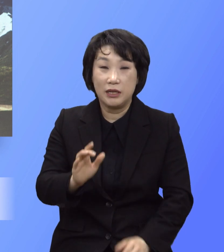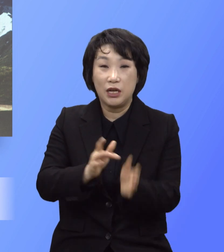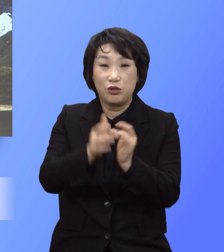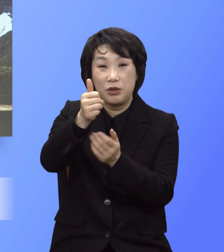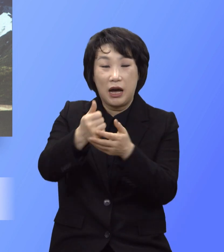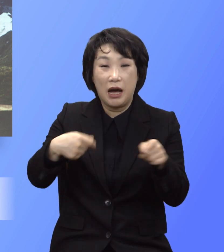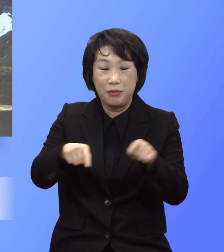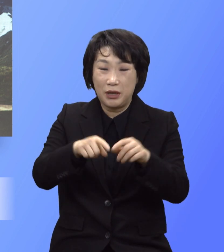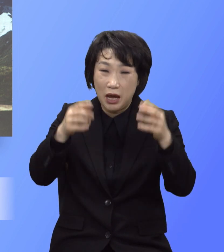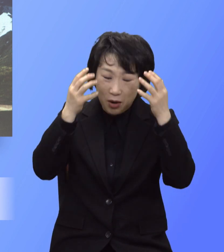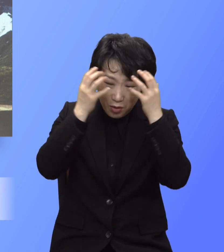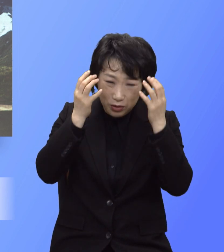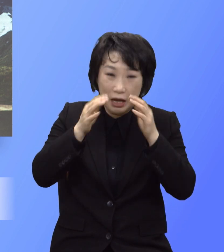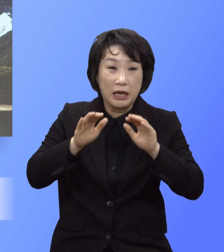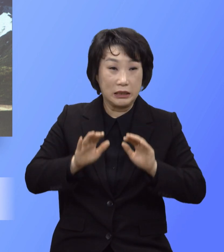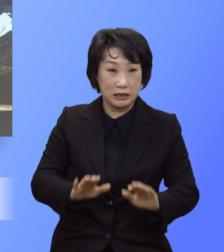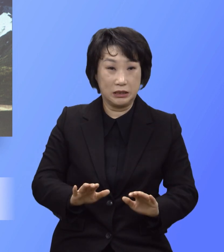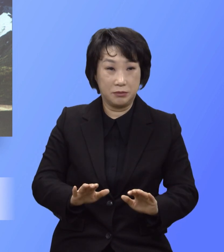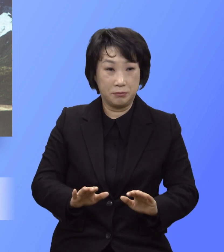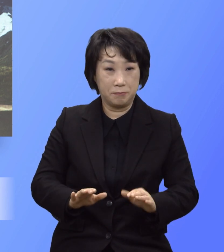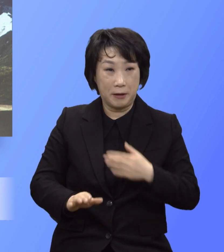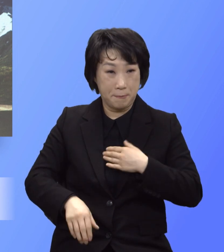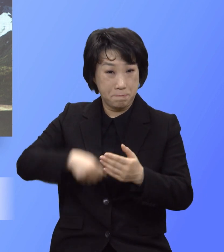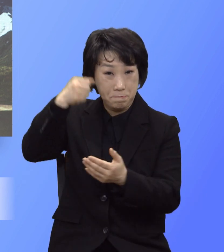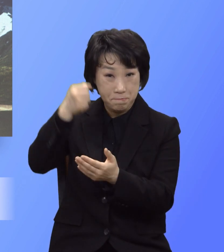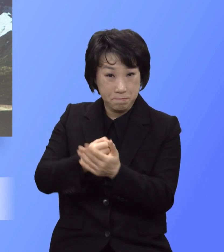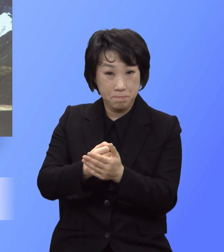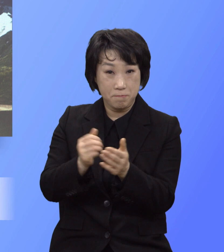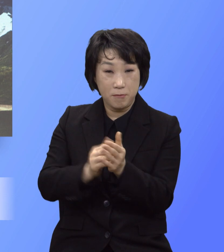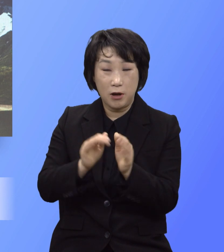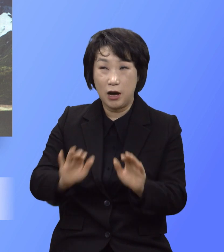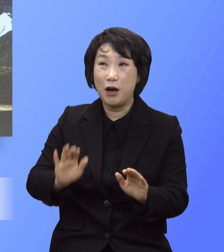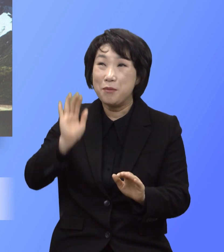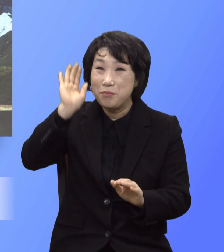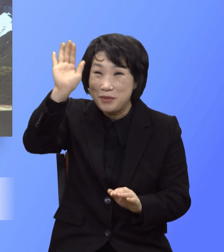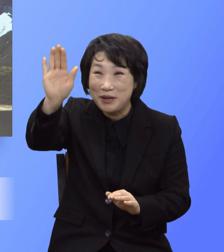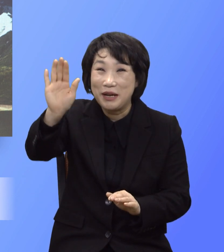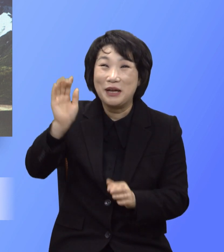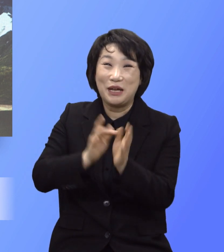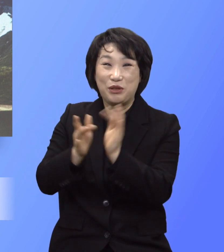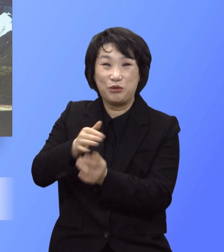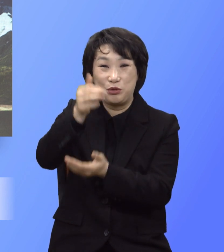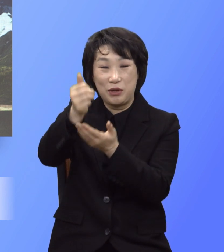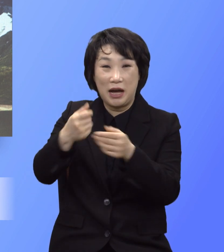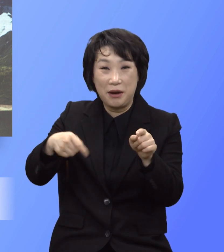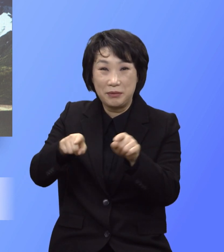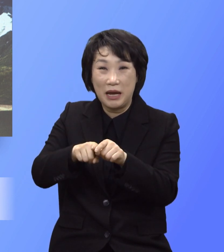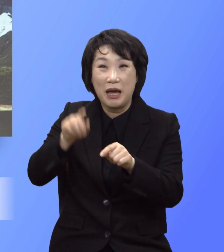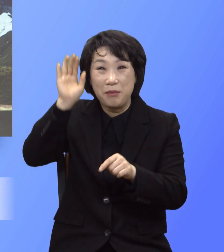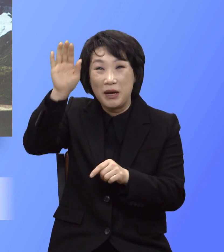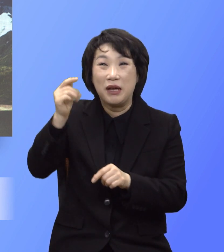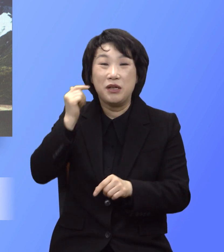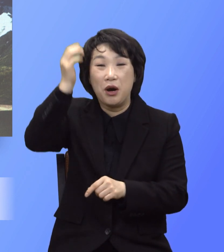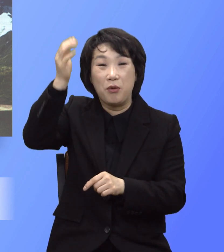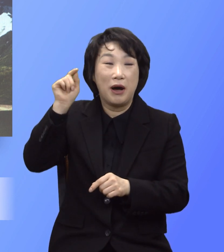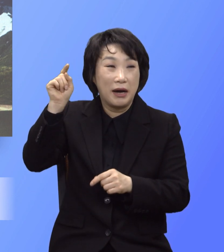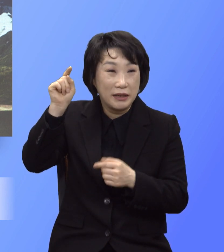함께 받는 오늘의 고난을 선택하여 장차 올 예수와 함께 할 내일의